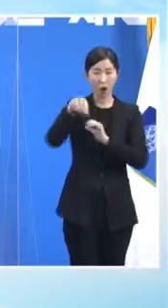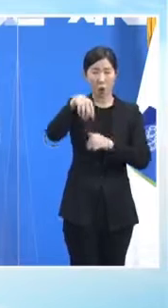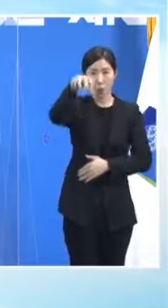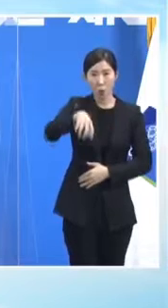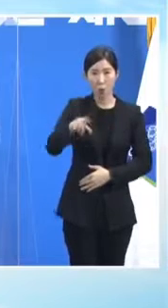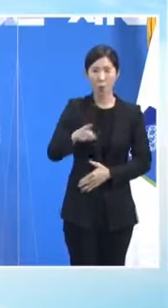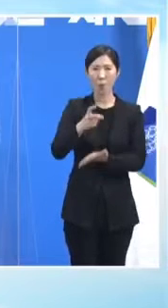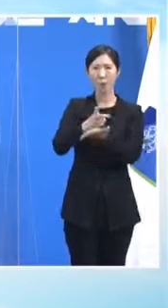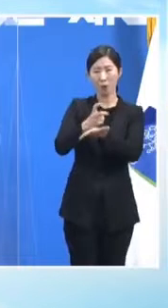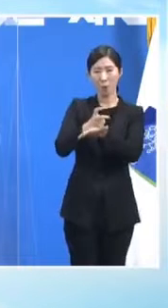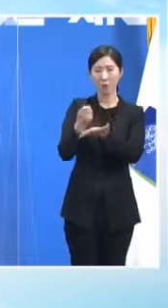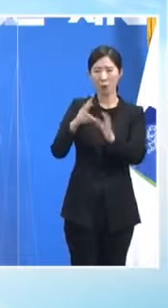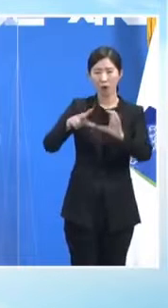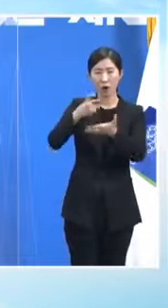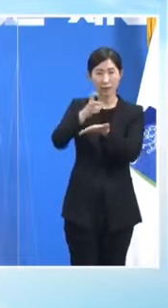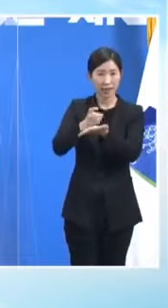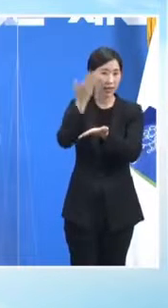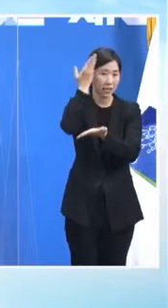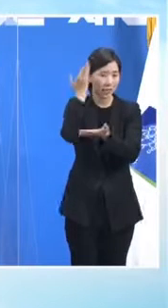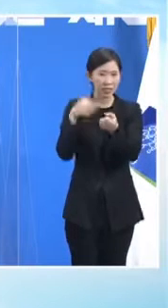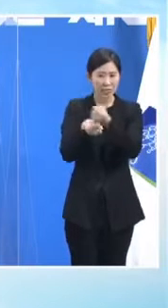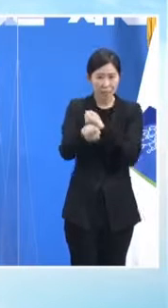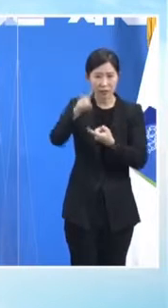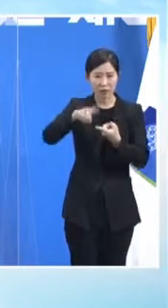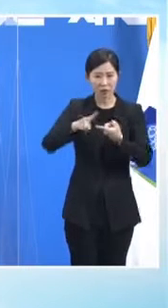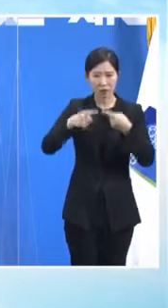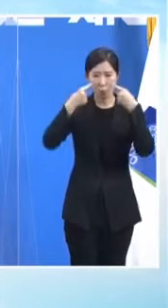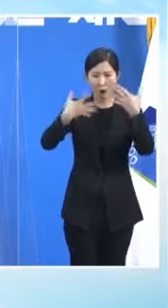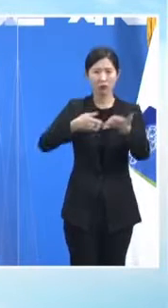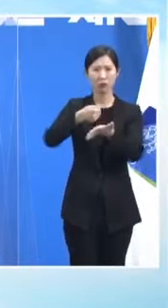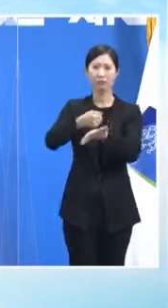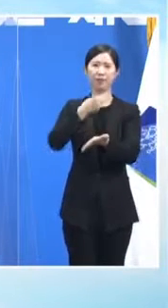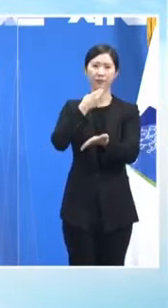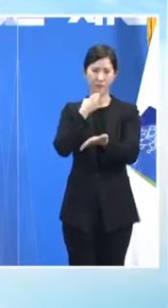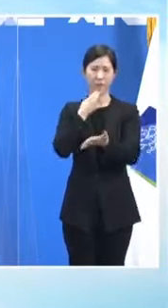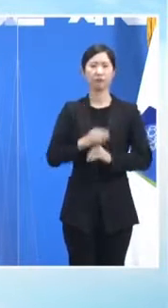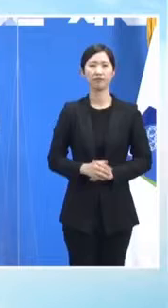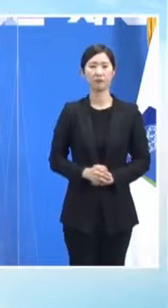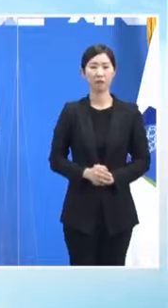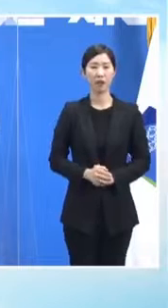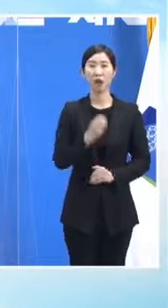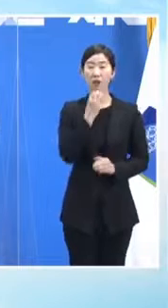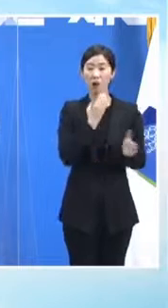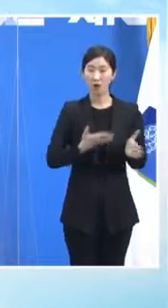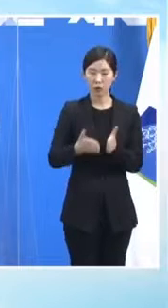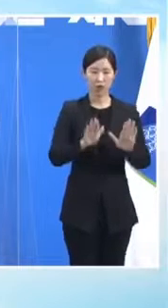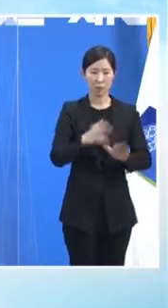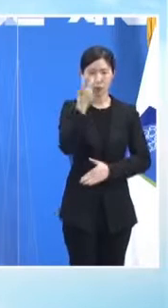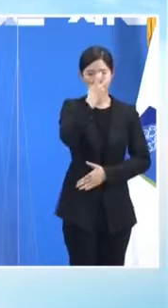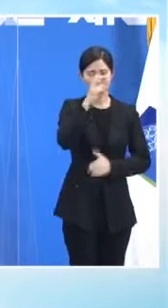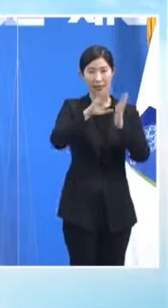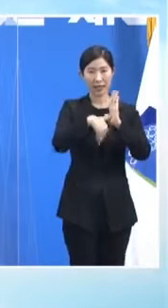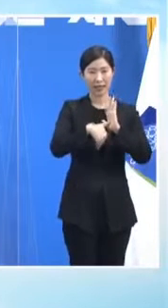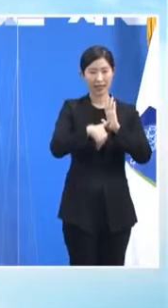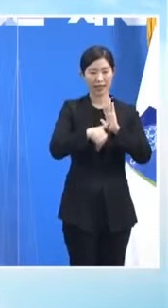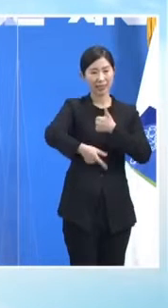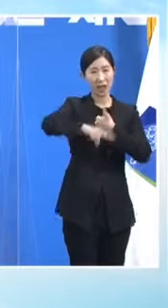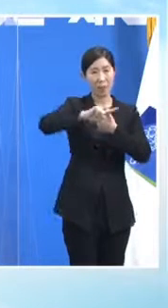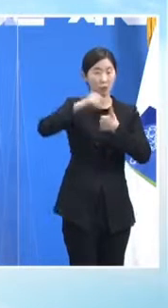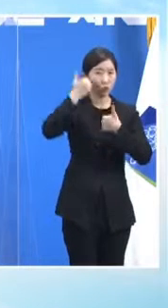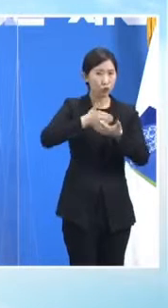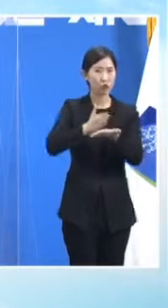또 정책적 개념이 정립되지 않은 상황입니다. 경기도는 이번 조사에 참여한 여러 전문가들의